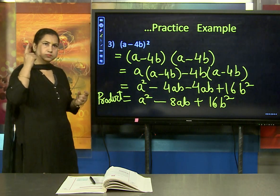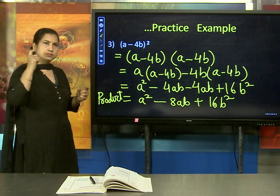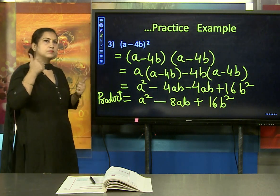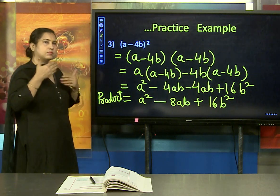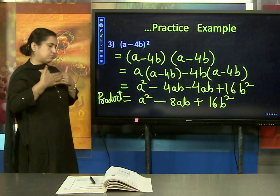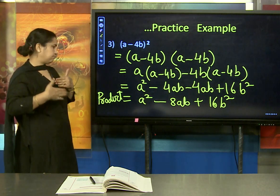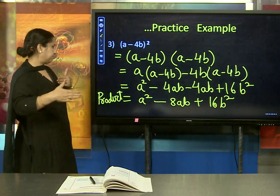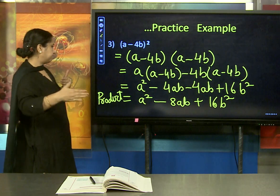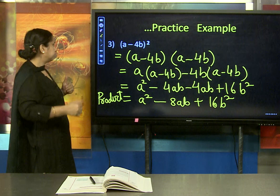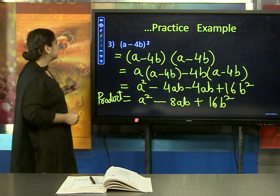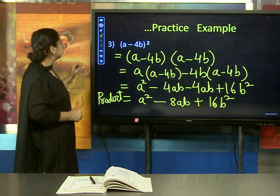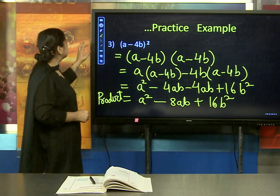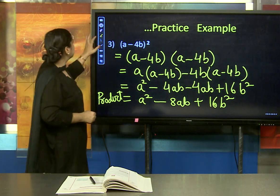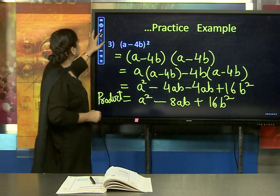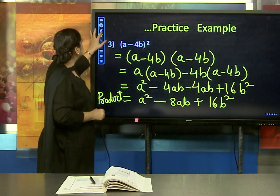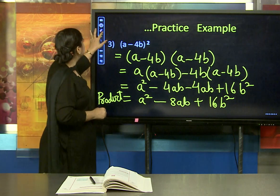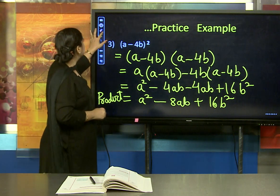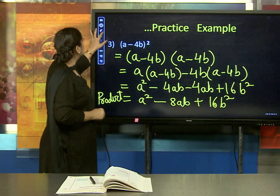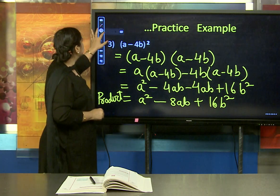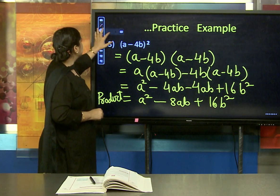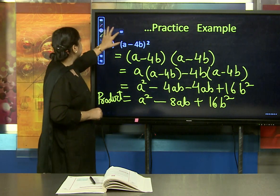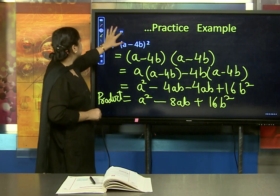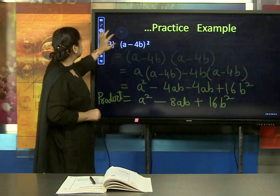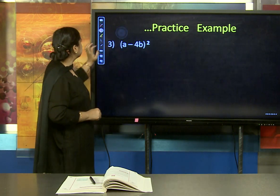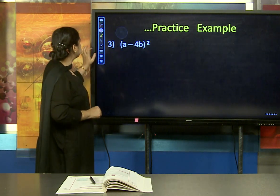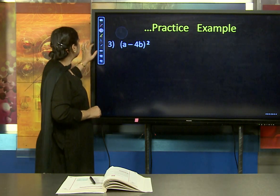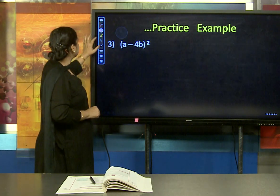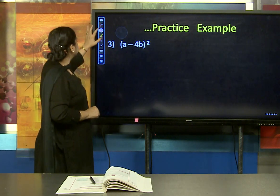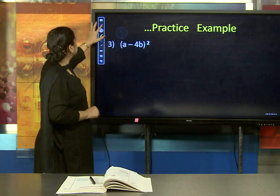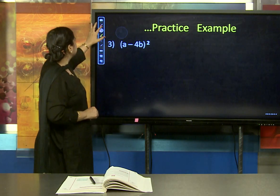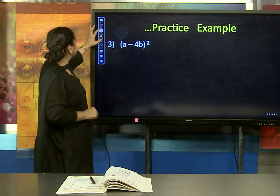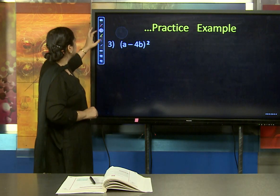उम्मीद है समझ आया होगा आपको। अब इसी तरह से हमें